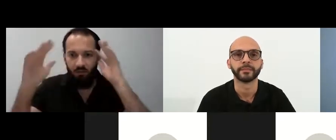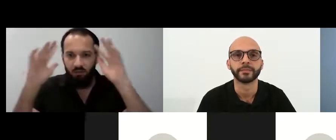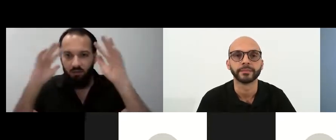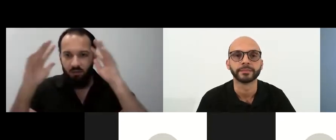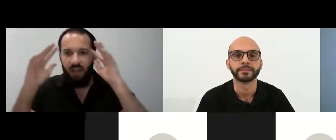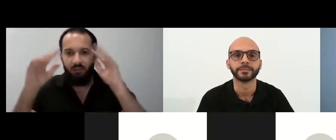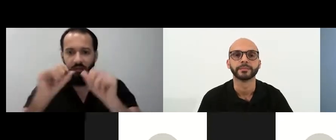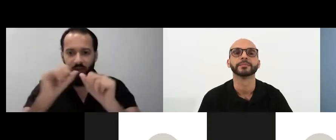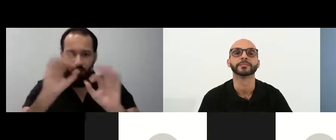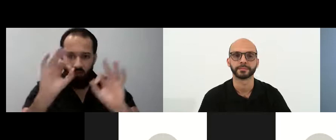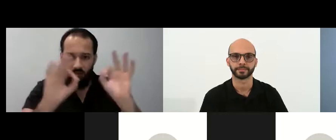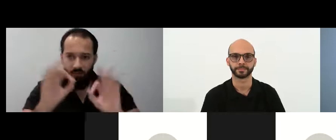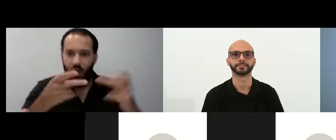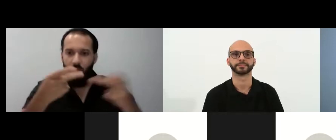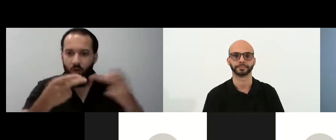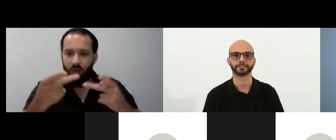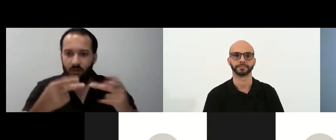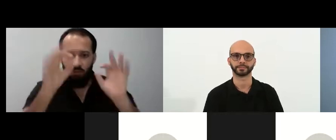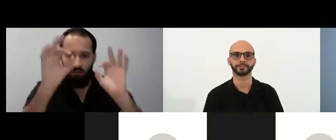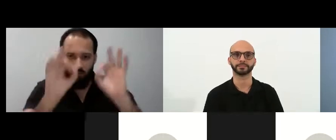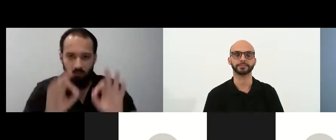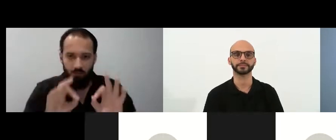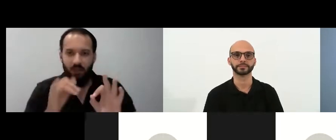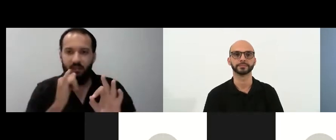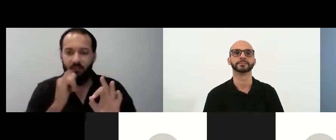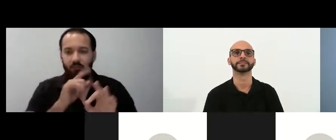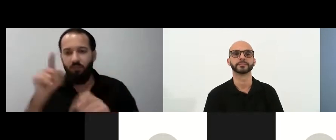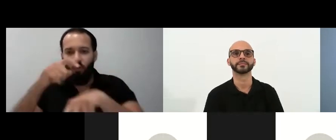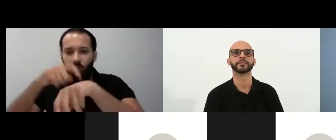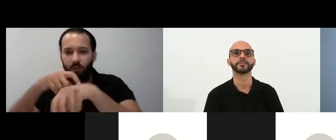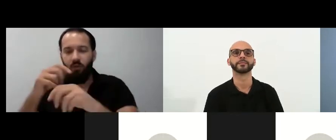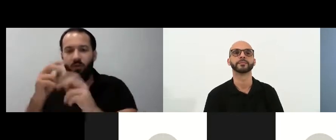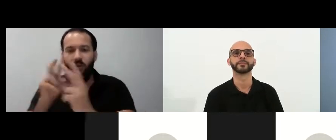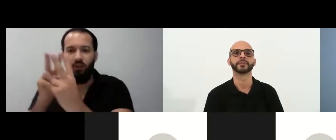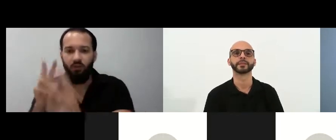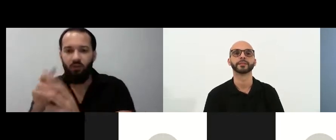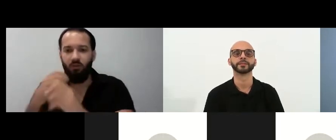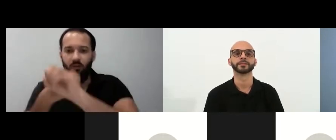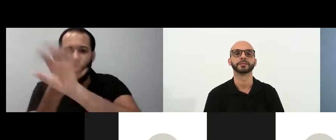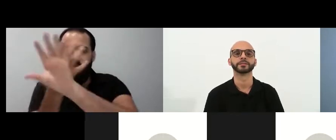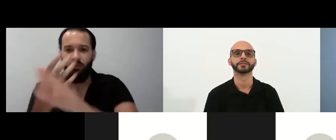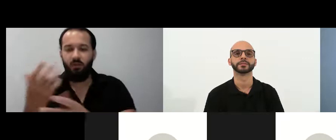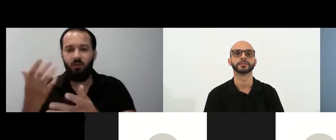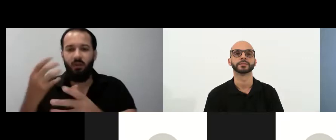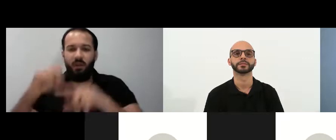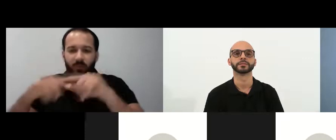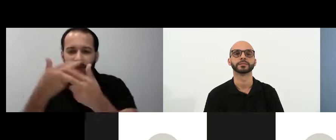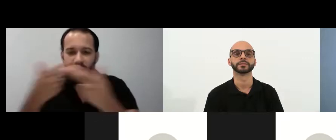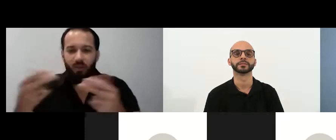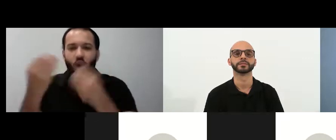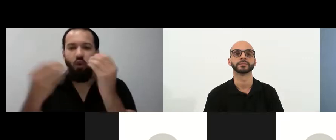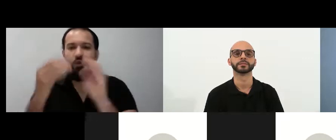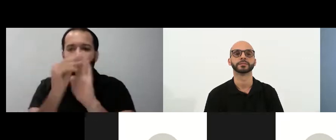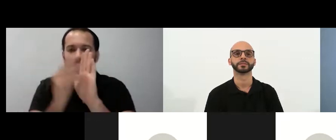fiquei refletindo como eu seria para organizar esse projeto de uma forma futura,